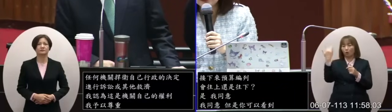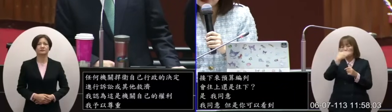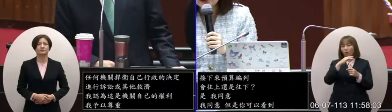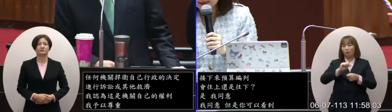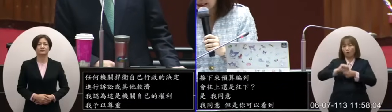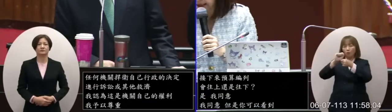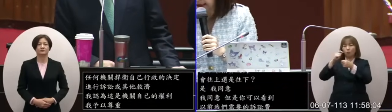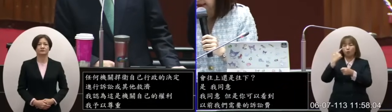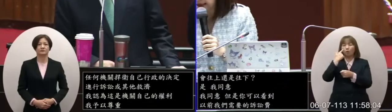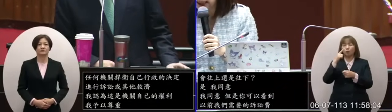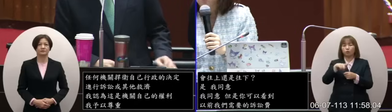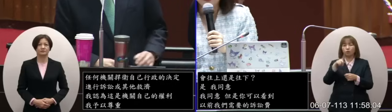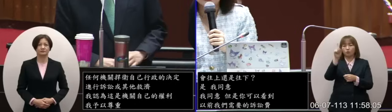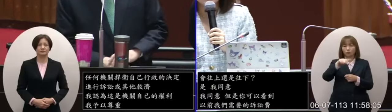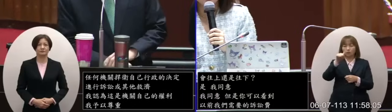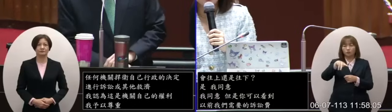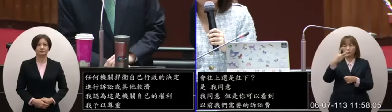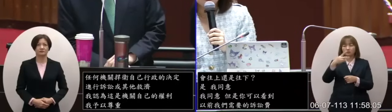增到